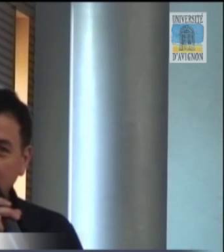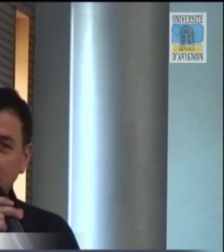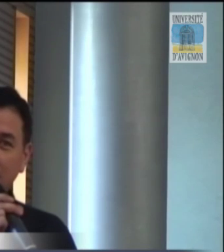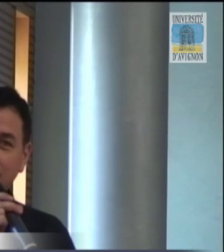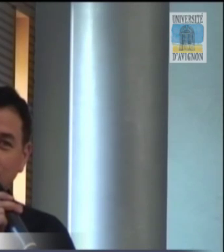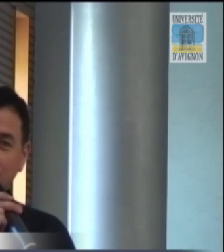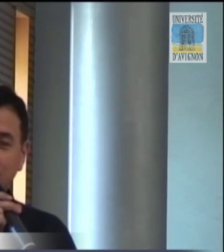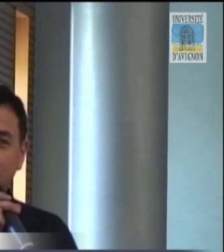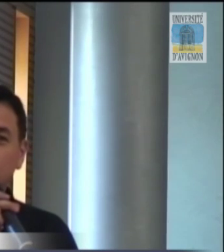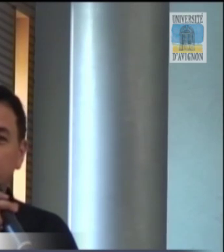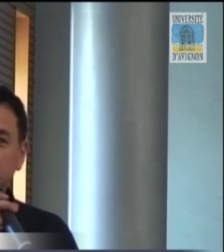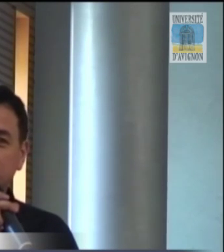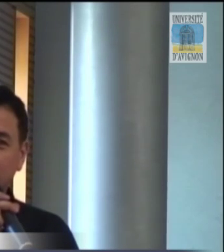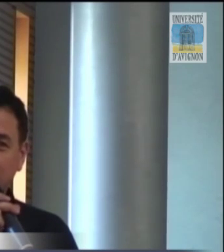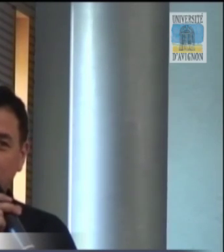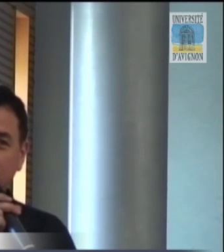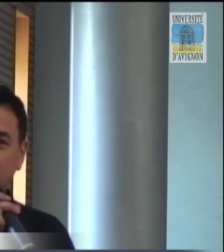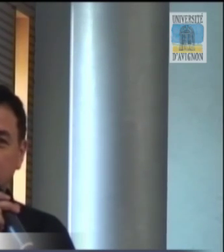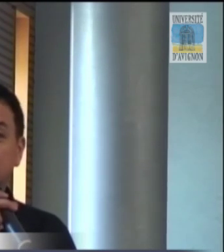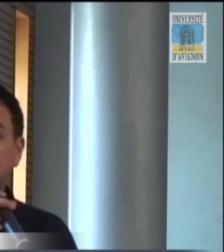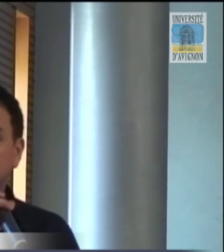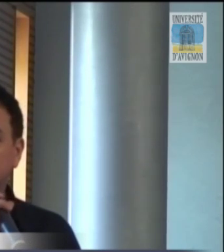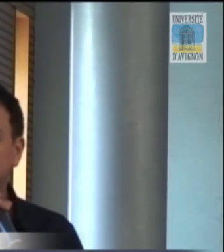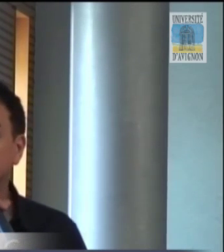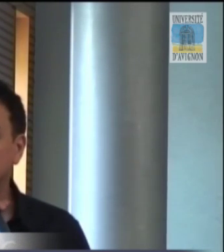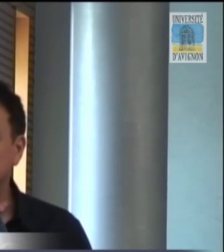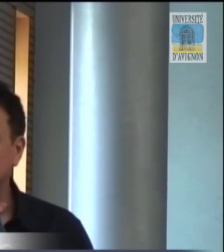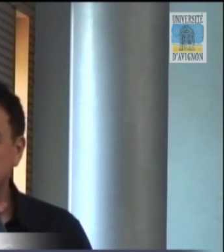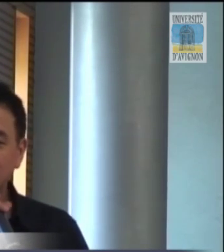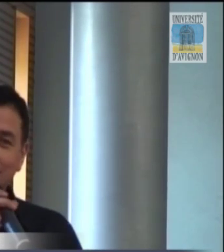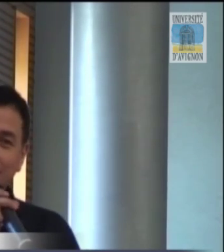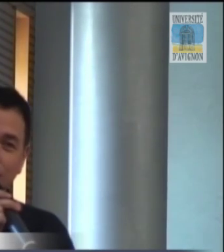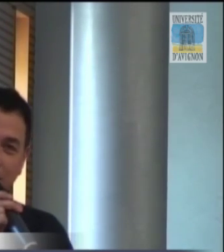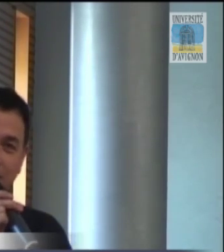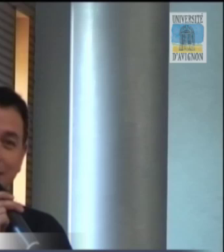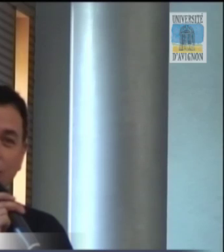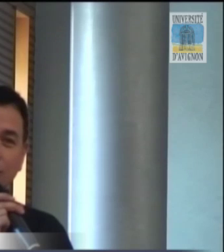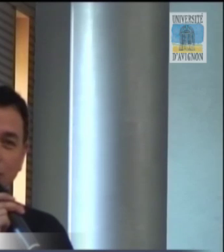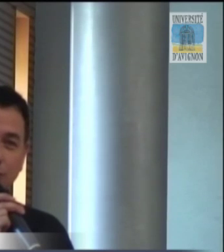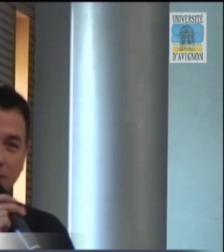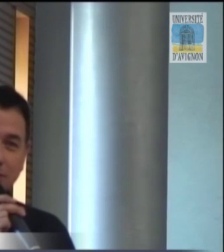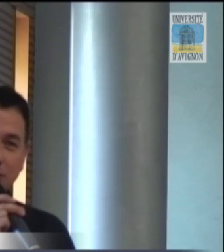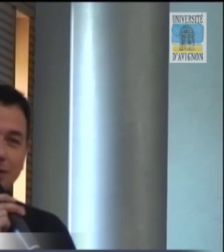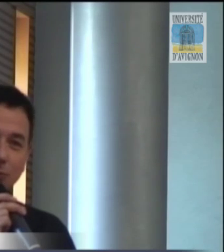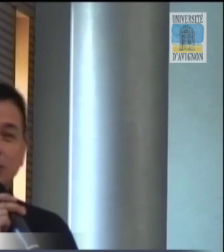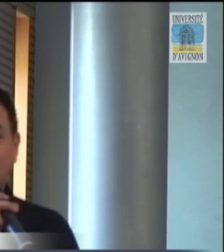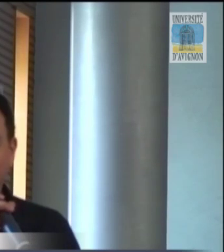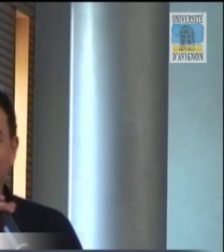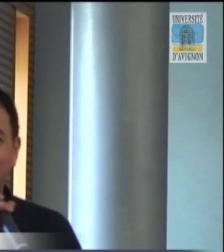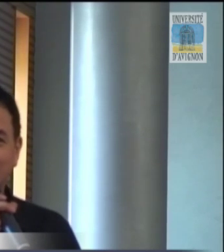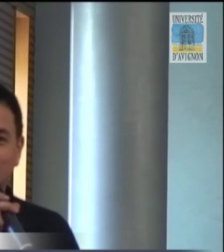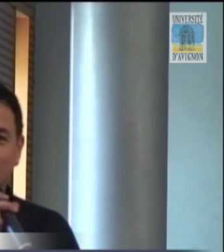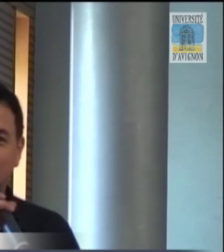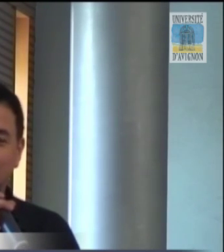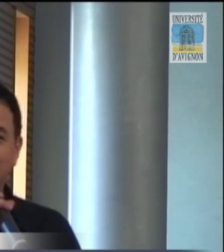diversité-là a sans doute beaucoup plus à nous apprendre sur notre innovation, notre recherche et sur la manière d'être ensemble demain. Voilà, c'est pour ça que j'applaudis